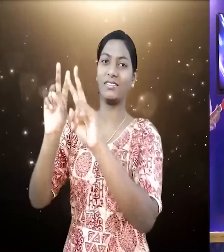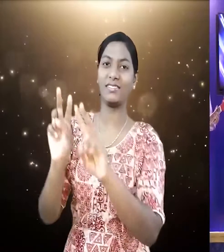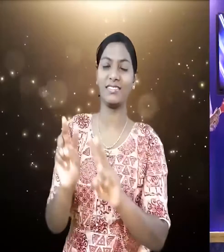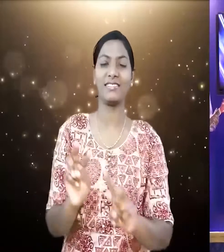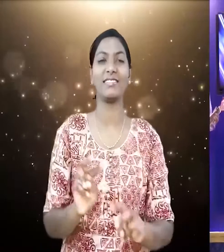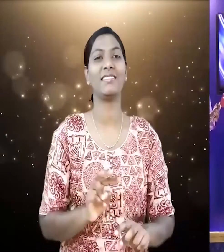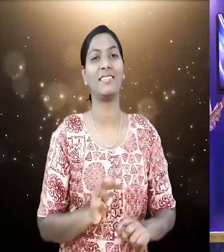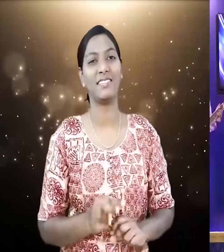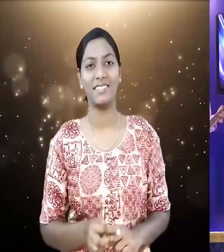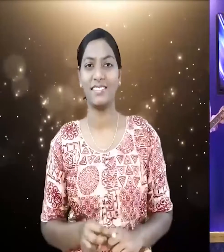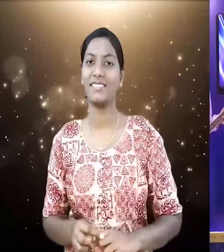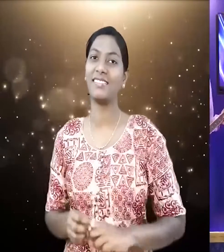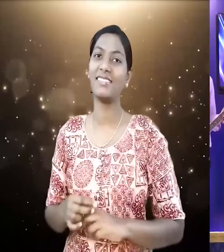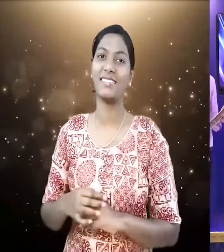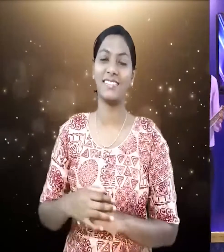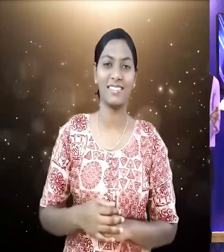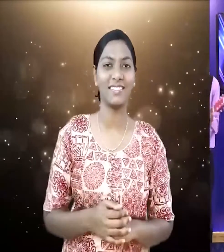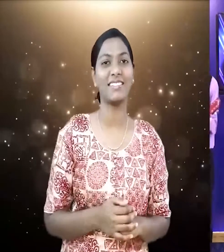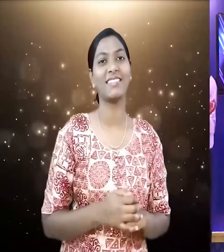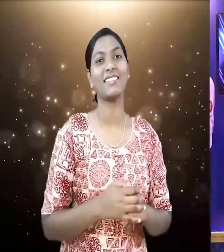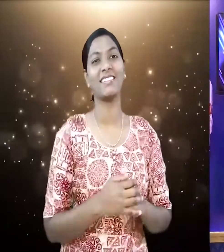मैं